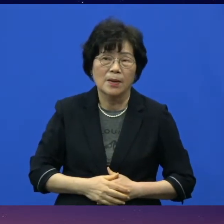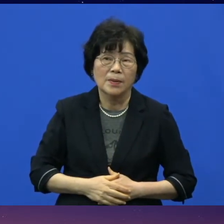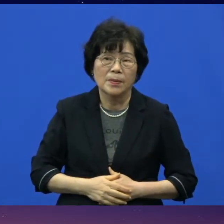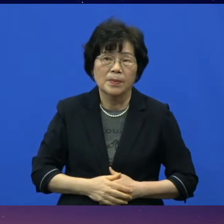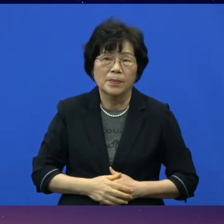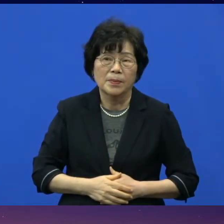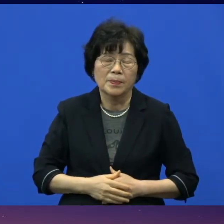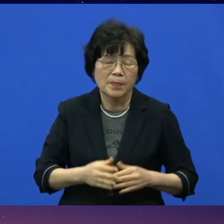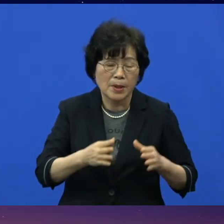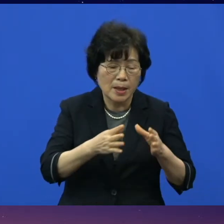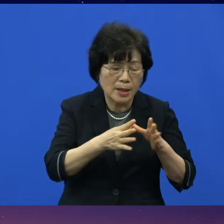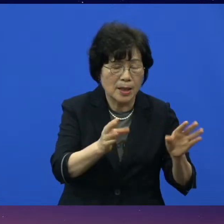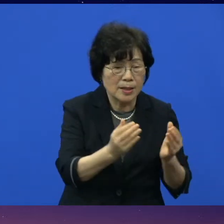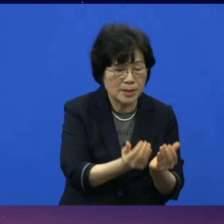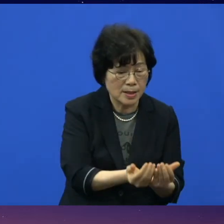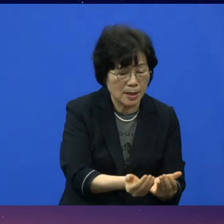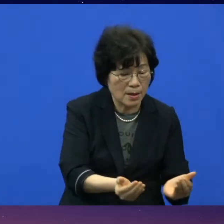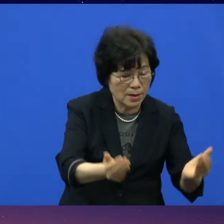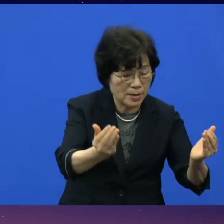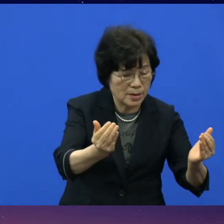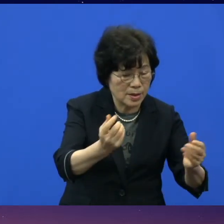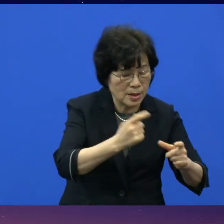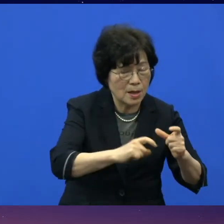희한해요. 깨어진 그릇인데 아름다워.